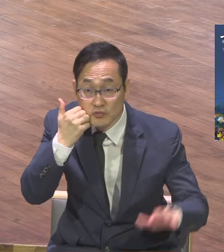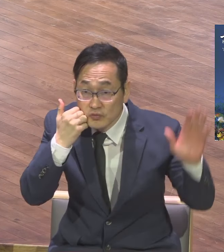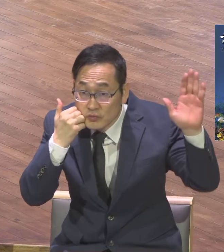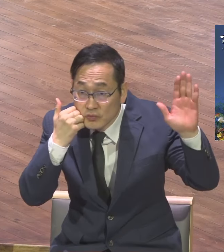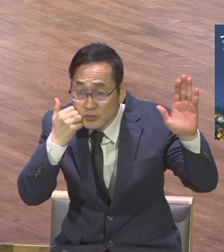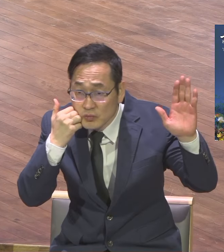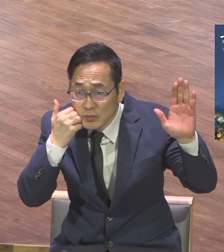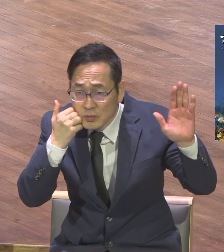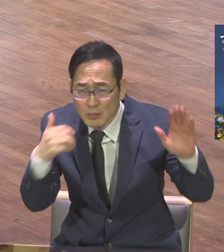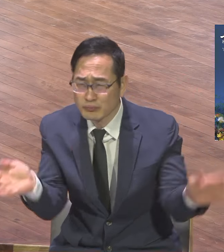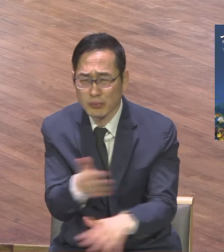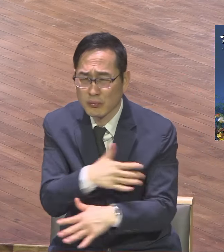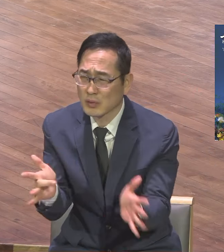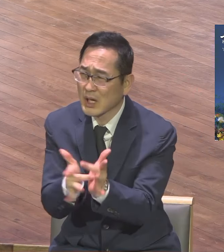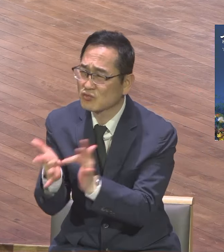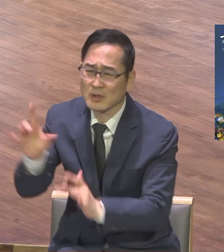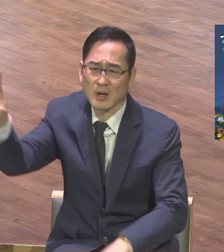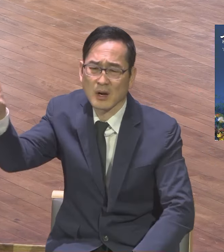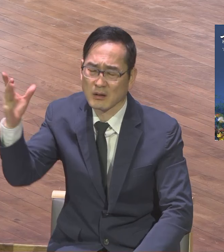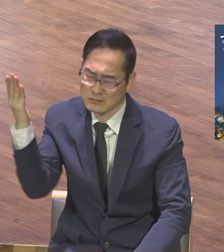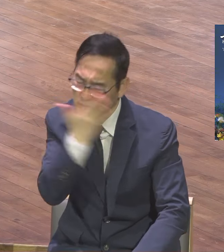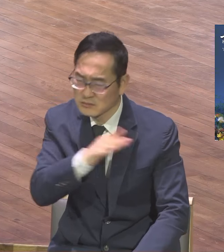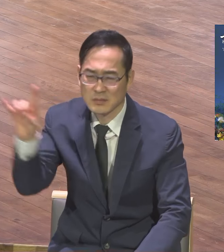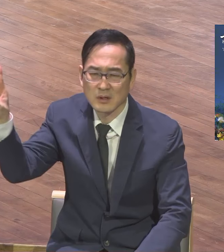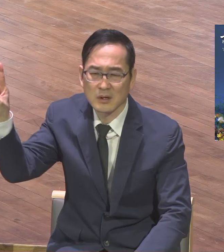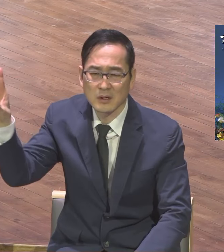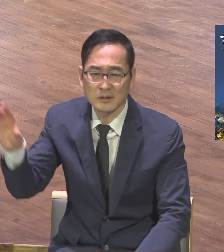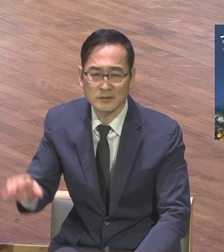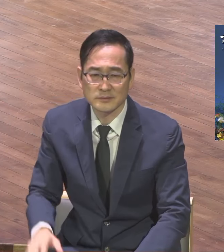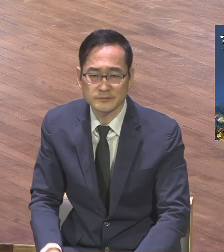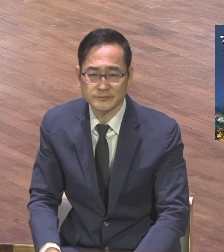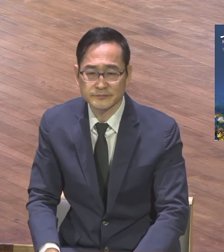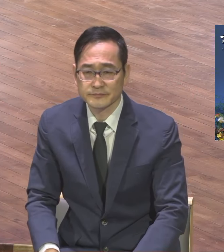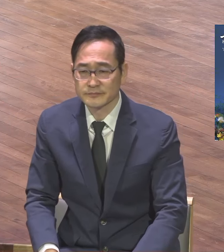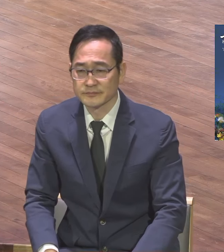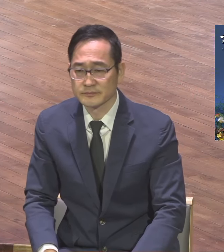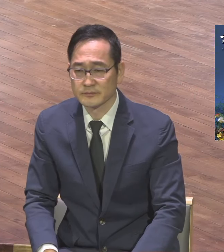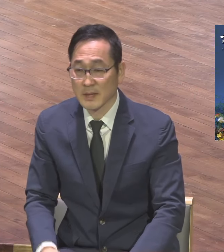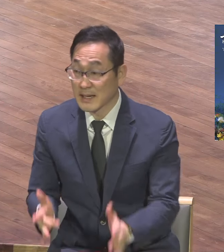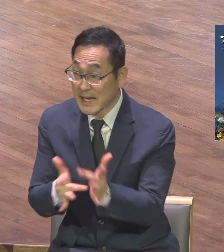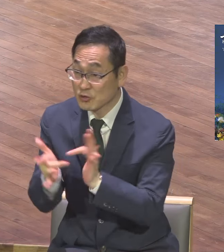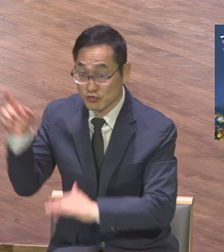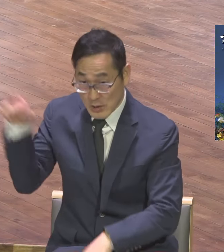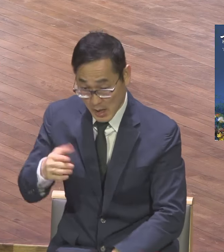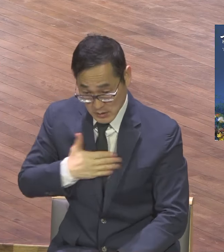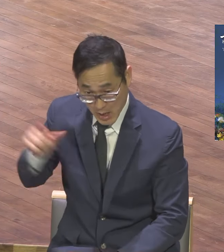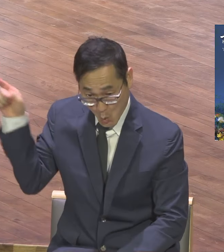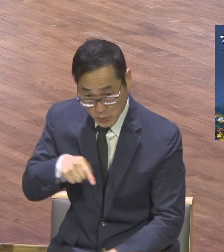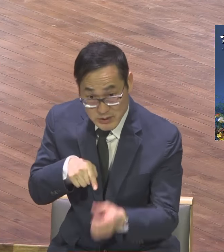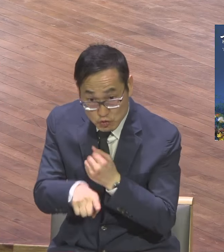뭐 있어요? 내가 온 것은 의인을 위해서 온 것이 아니라 죄인을 위해 오셨다.